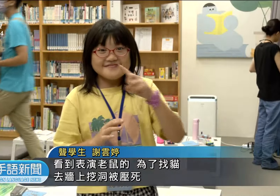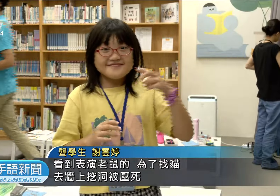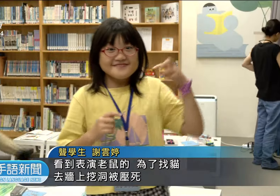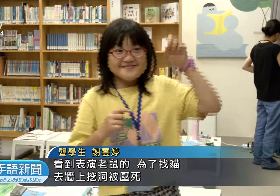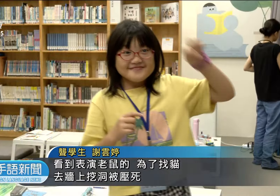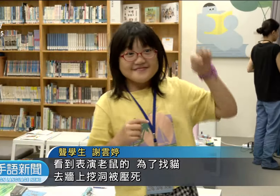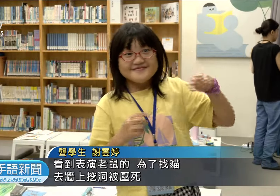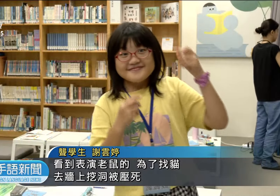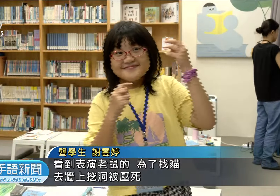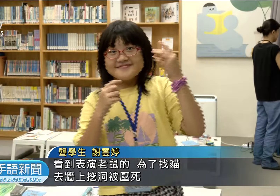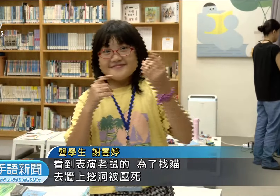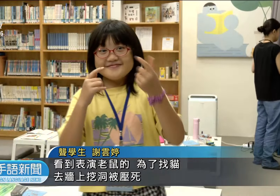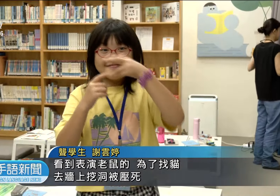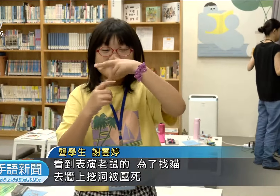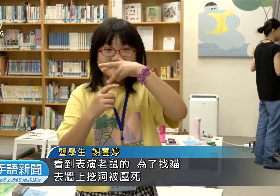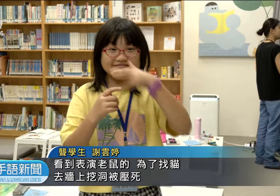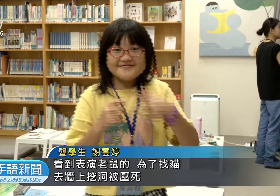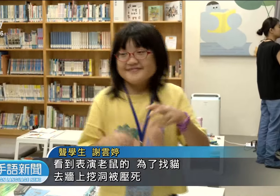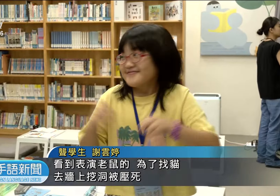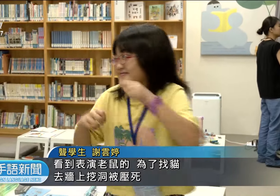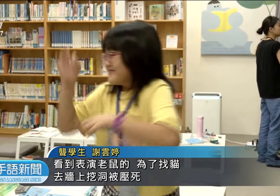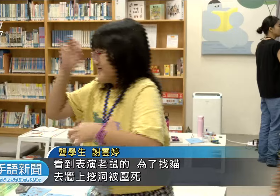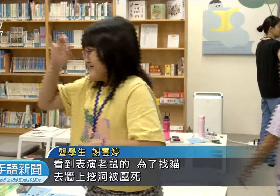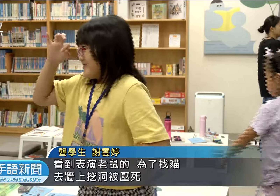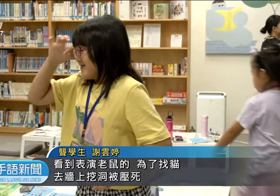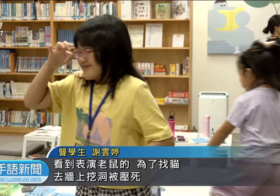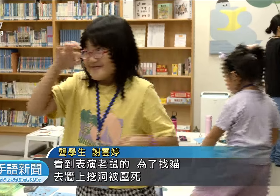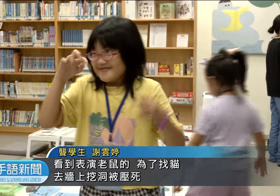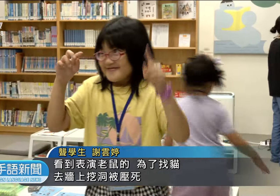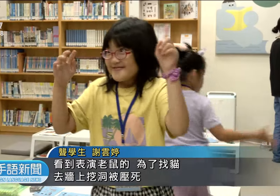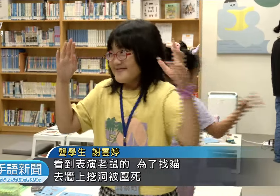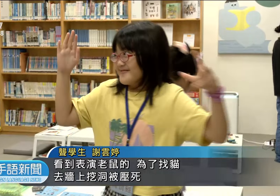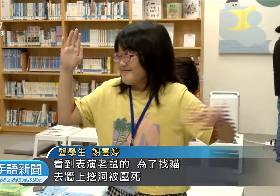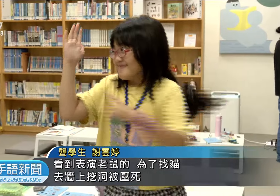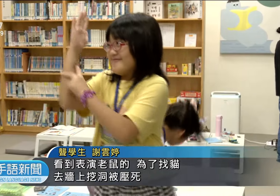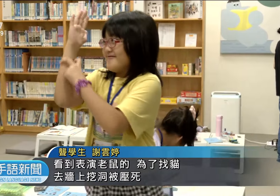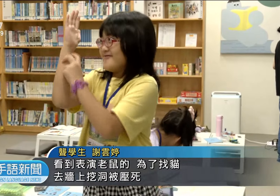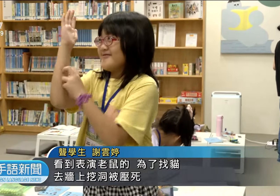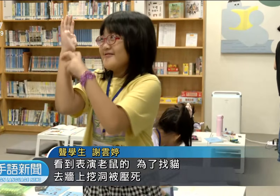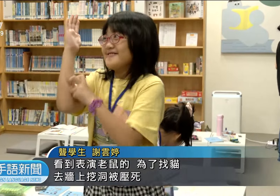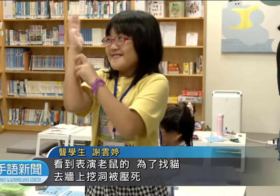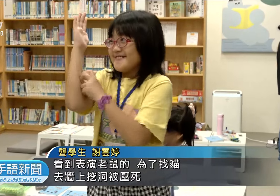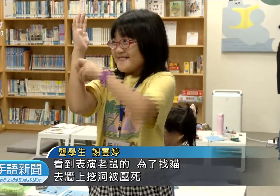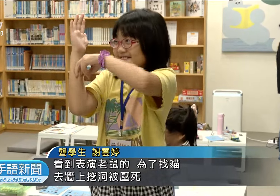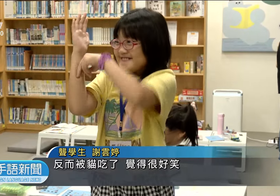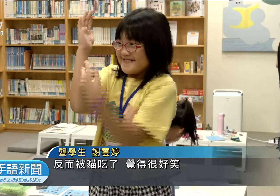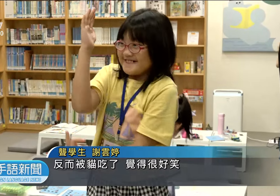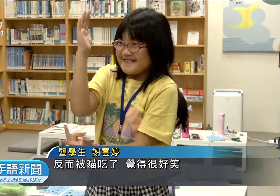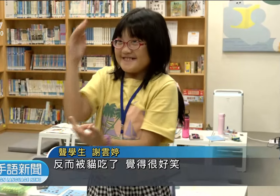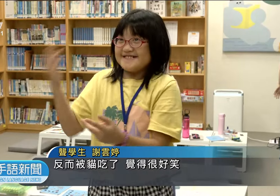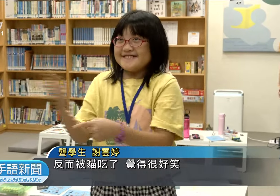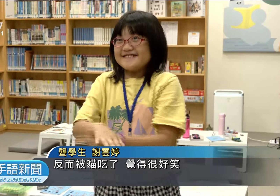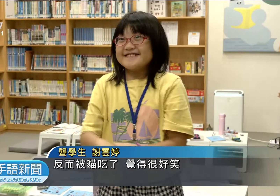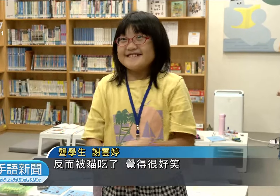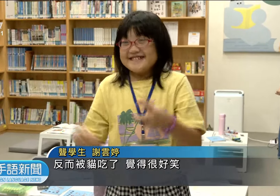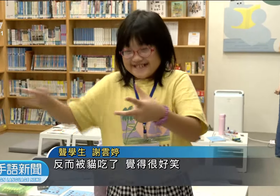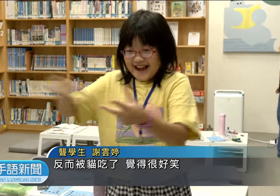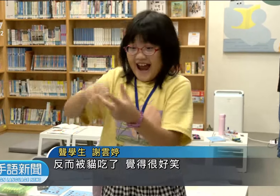鼠的为了找猫去墙上挖洞被压死，反而被